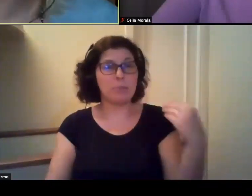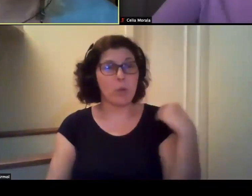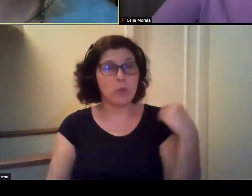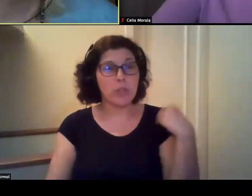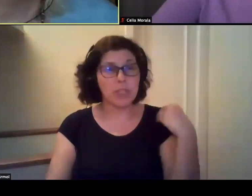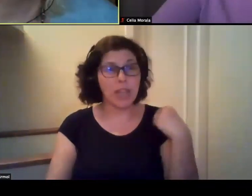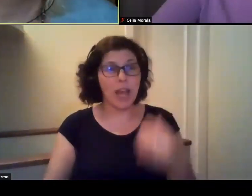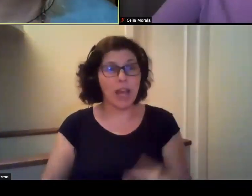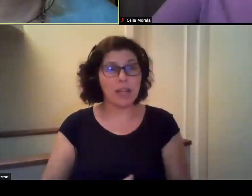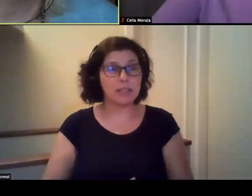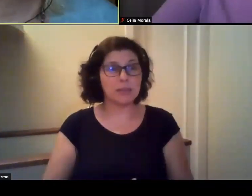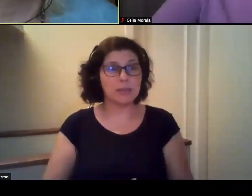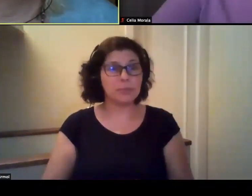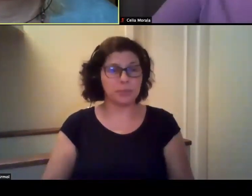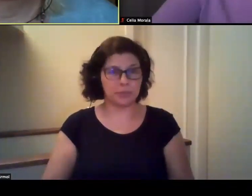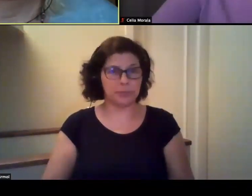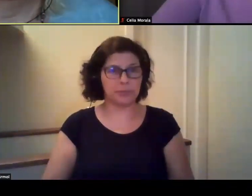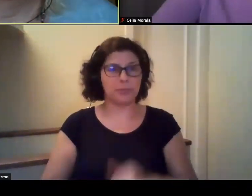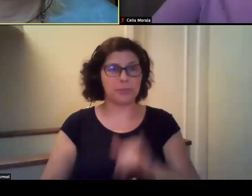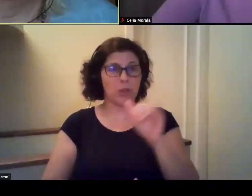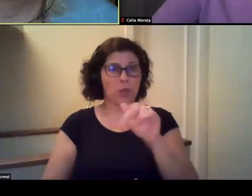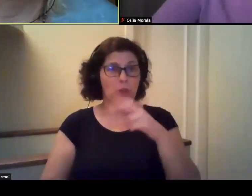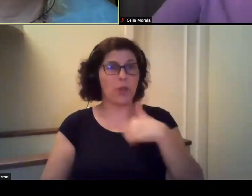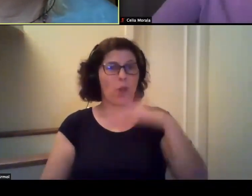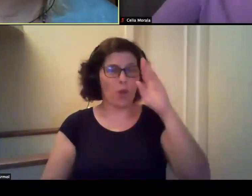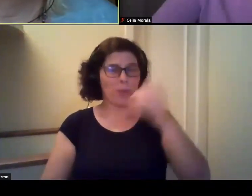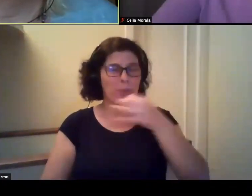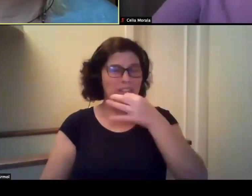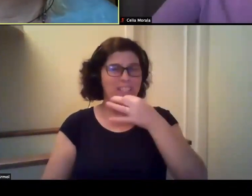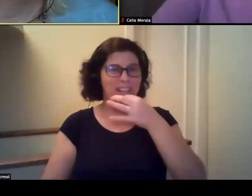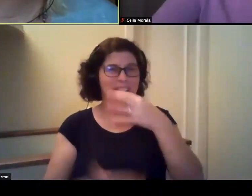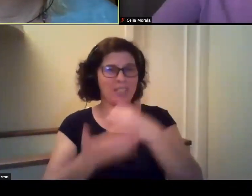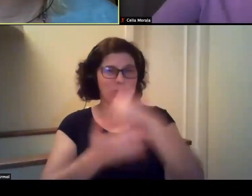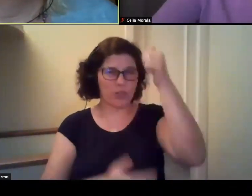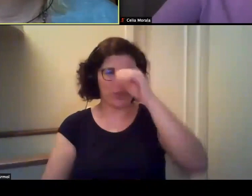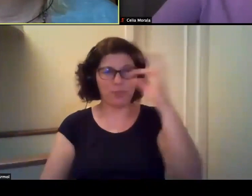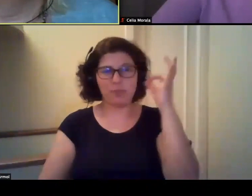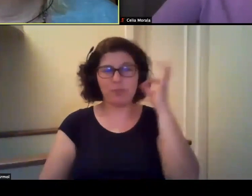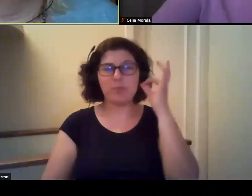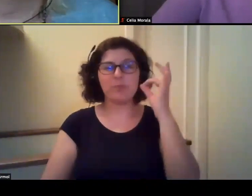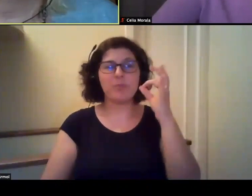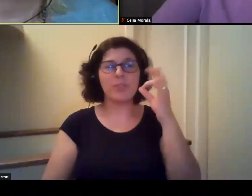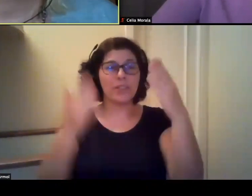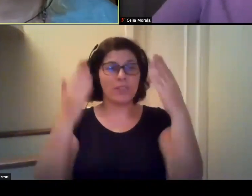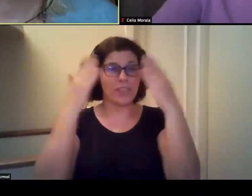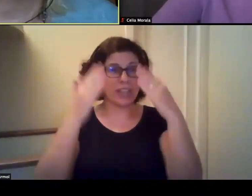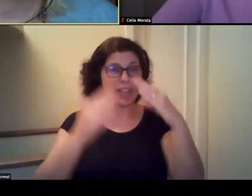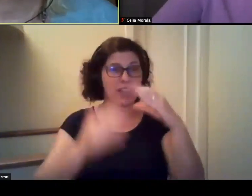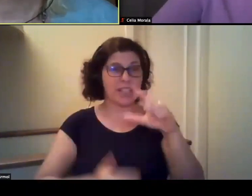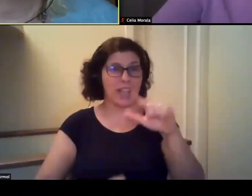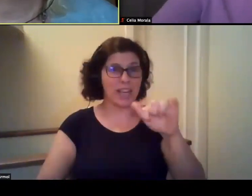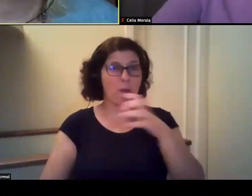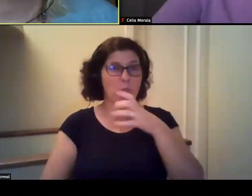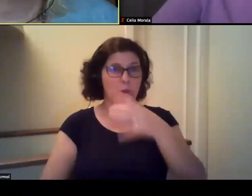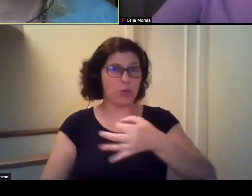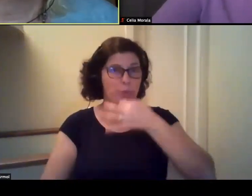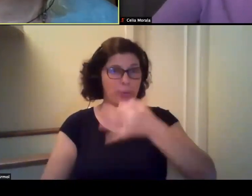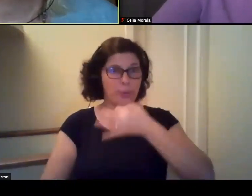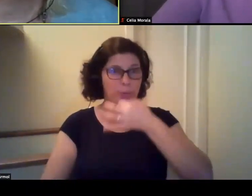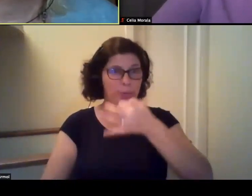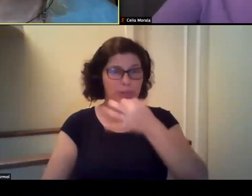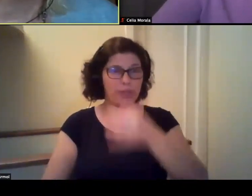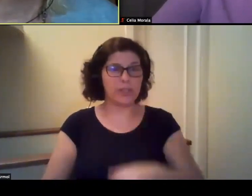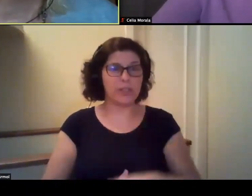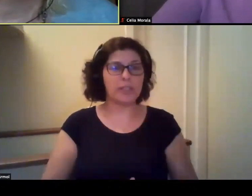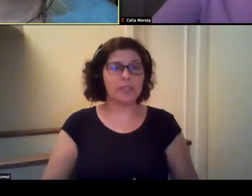Hola, buenas tardes a todas y a todos. Felicidades, Celia, por la ponencia. Por ahora hay